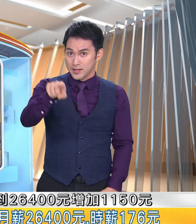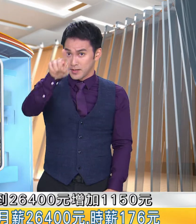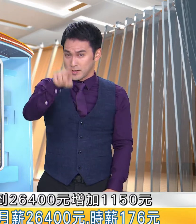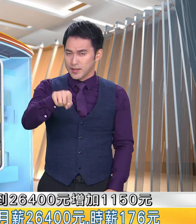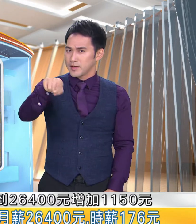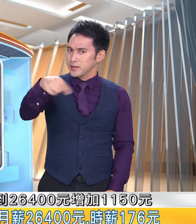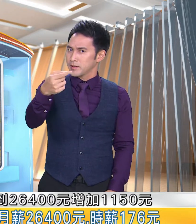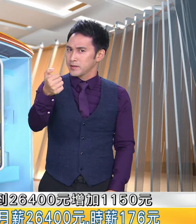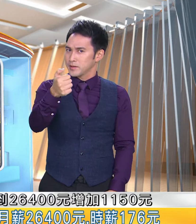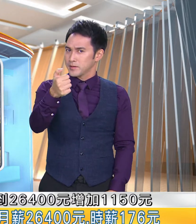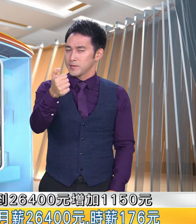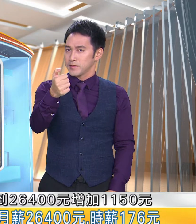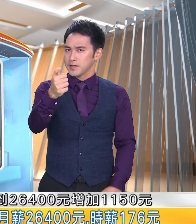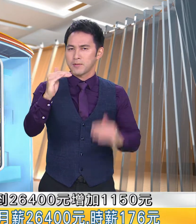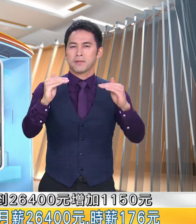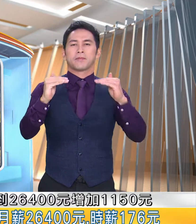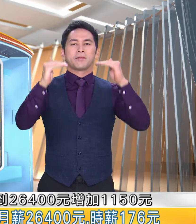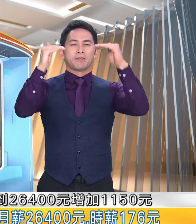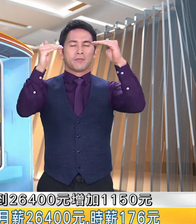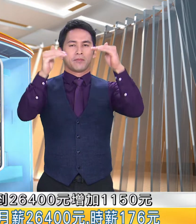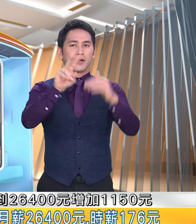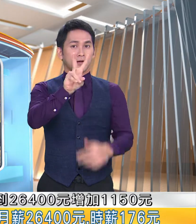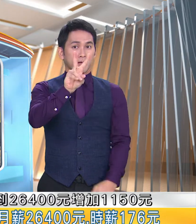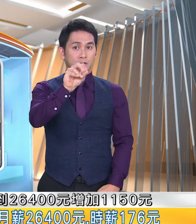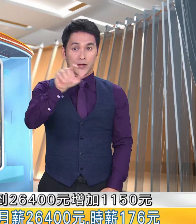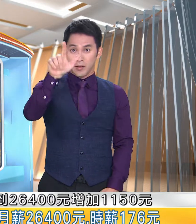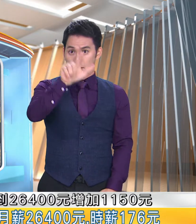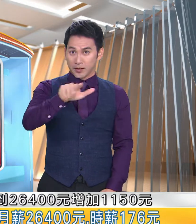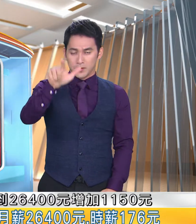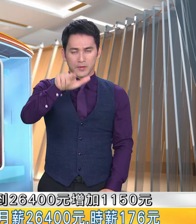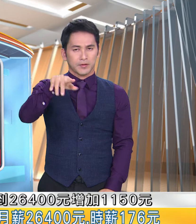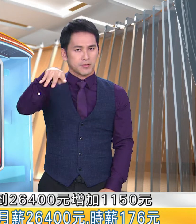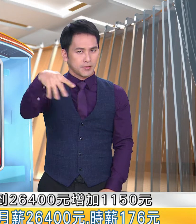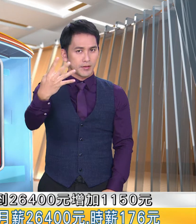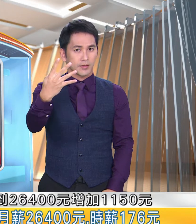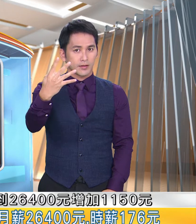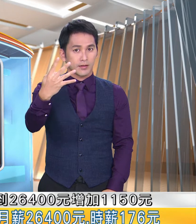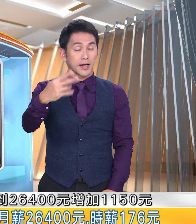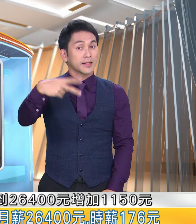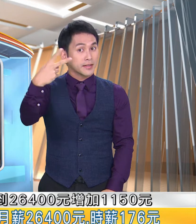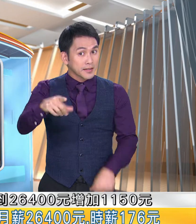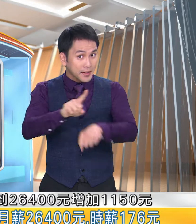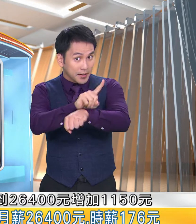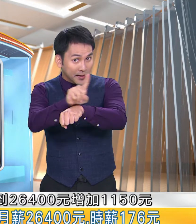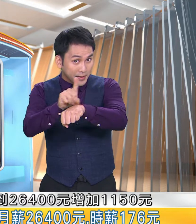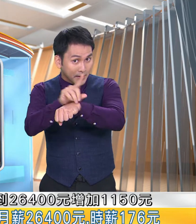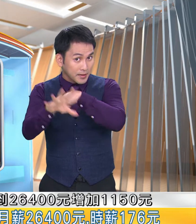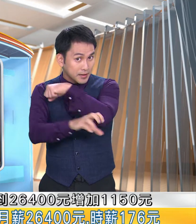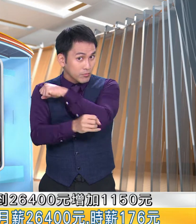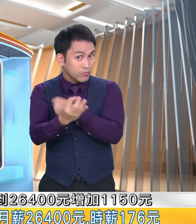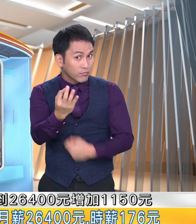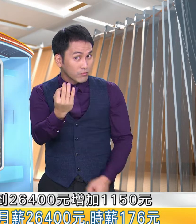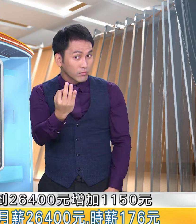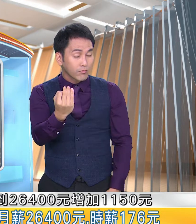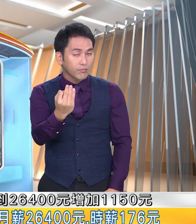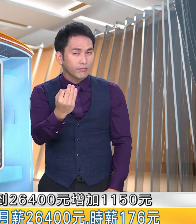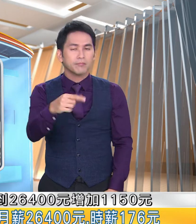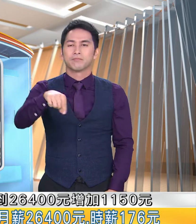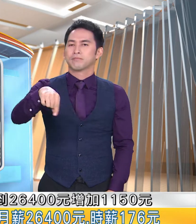25,250元提高到了26,400元，增加了1,150元。